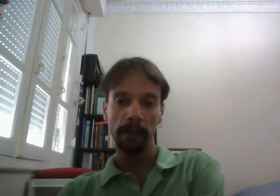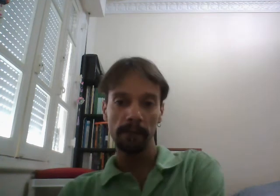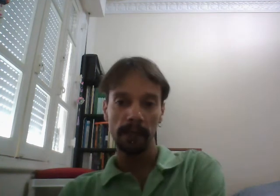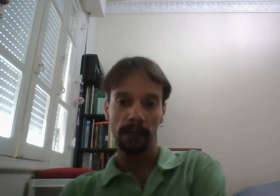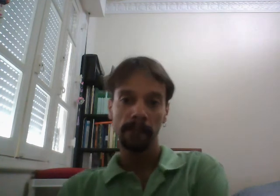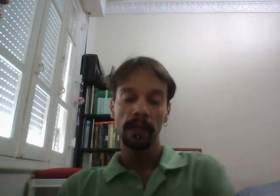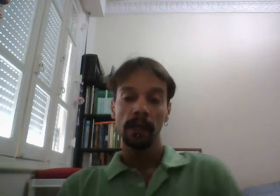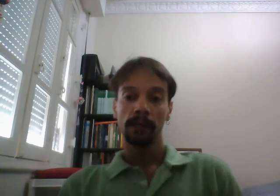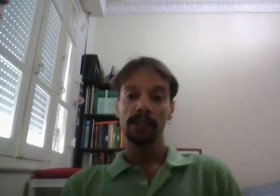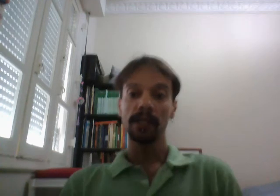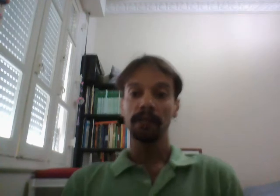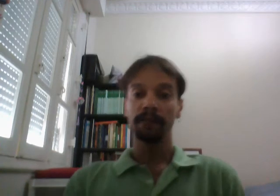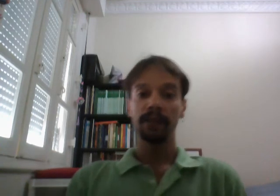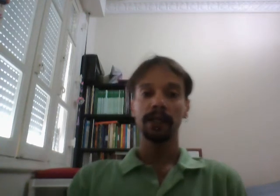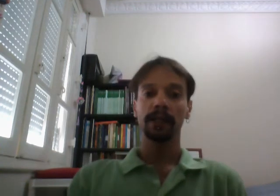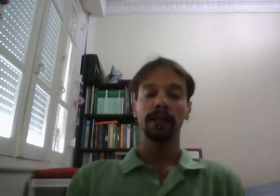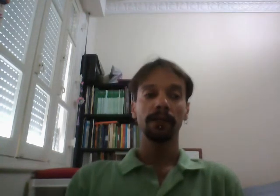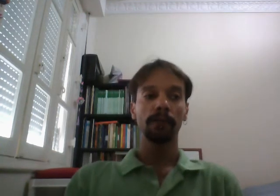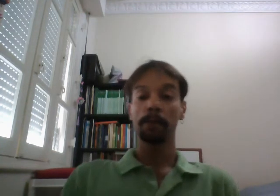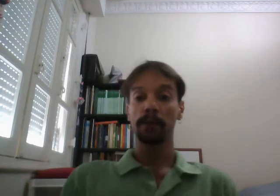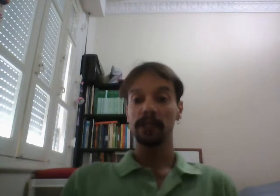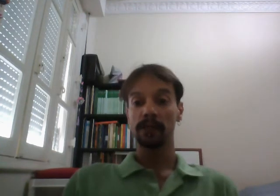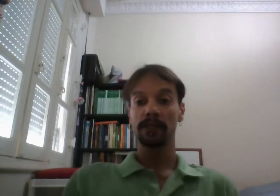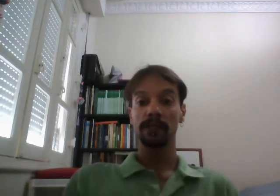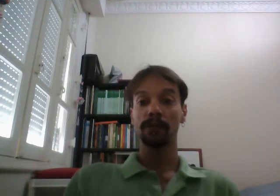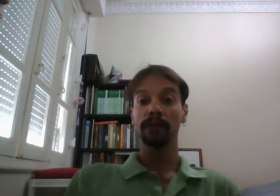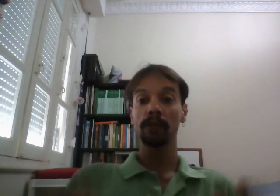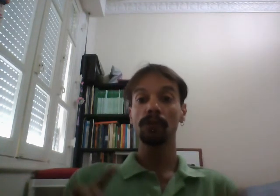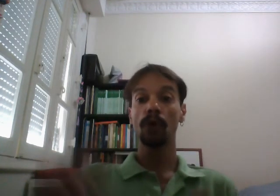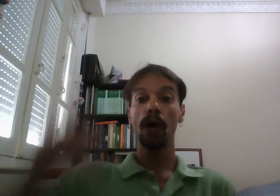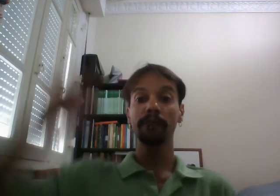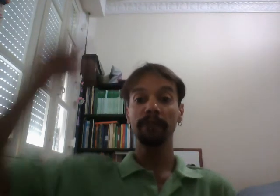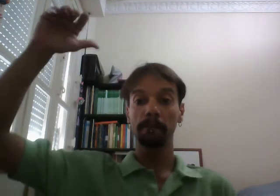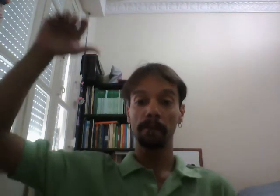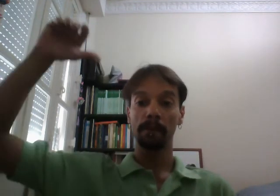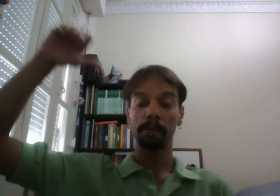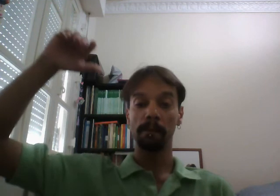para B. Então significa que numa proporção assim, eu tenho 9